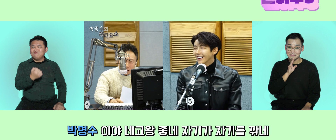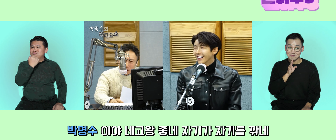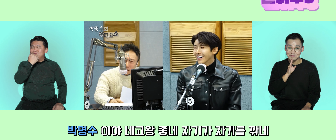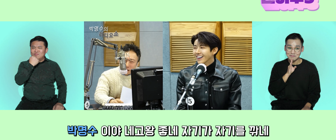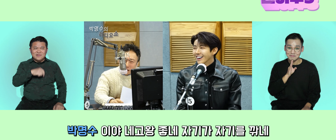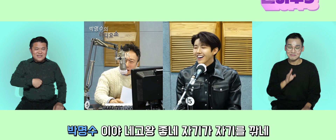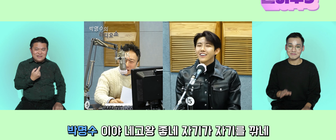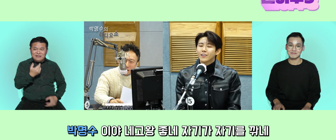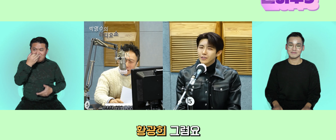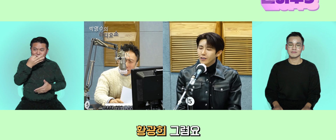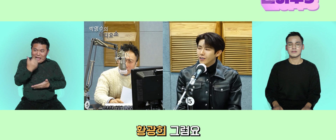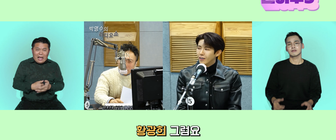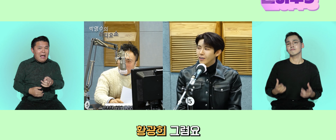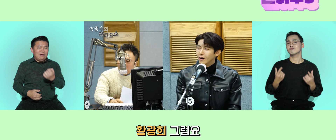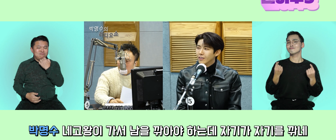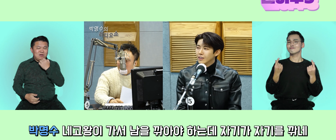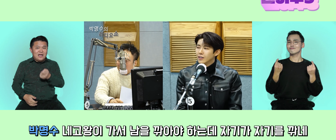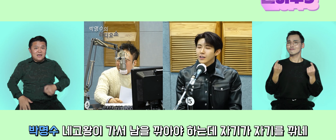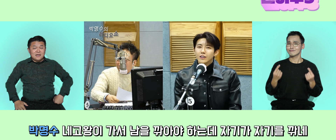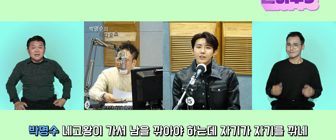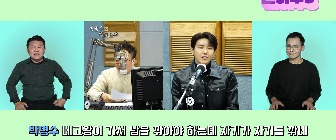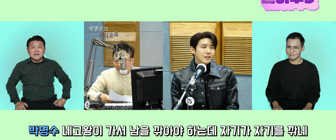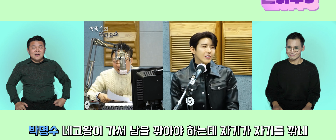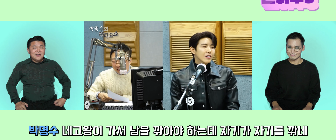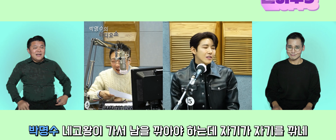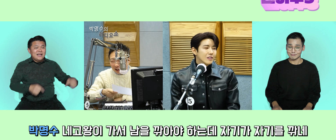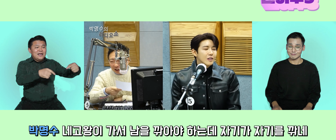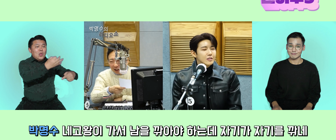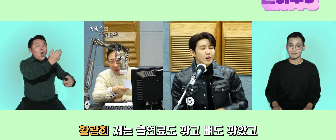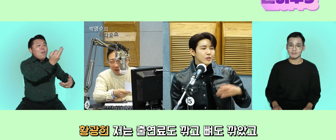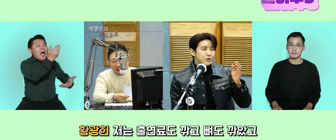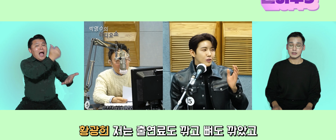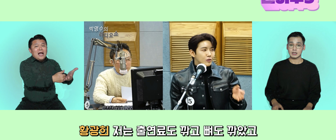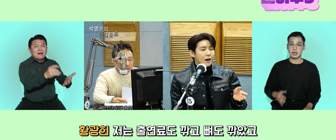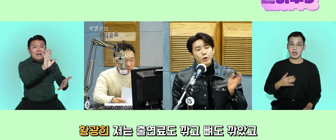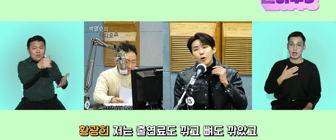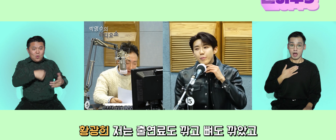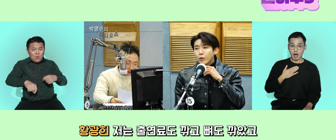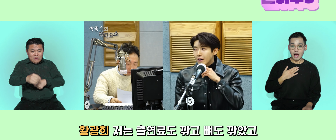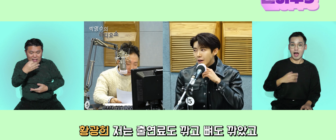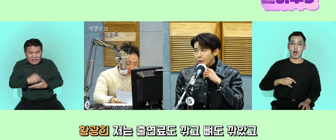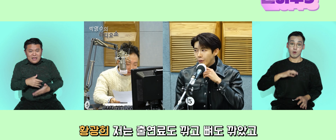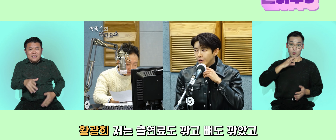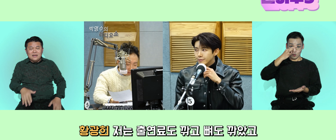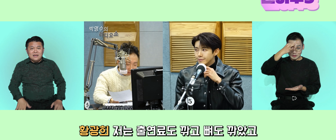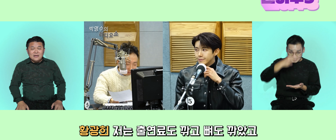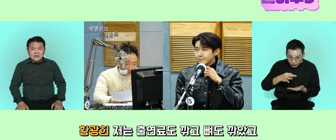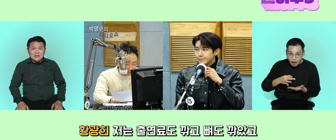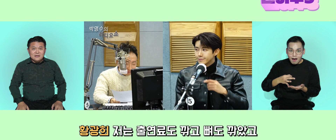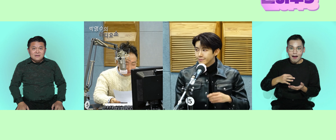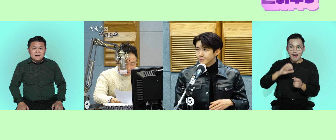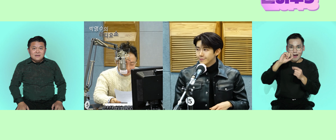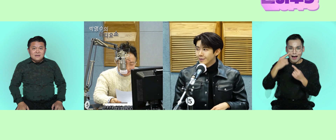그렇죠. 자기가 자기를 깎네. 그럼요. 야 내구왕에 가서 남을 깎아야 되는데 자기가 자기를 깎고. 저는 출연녀도 깎고 뼈도 깎고.